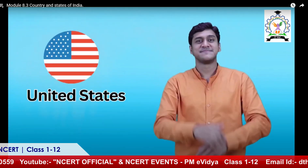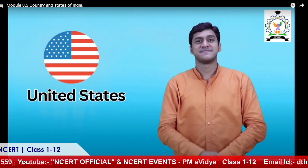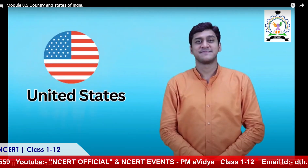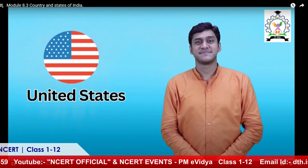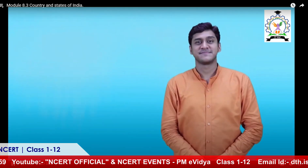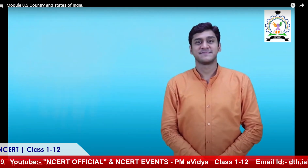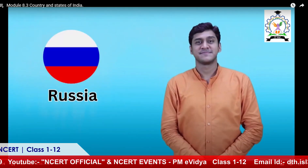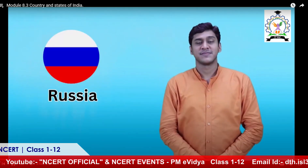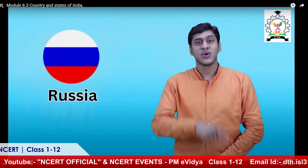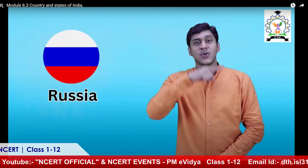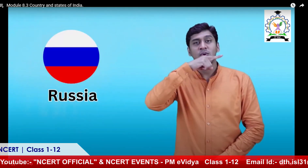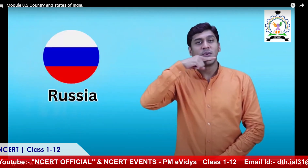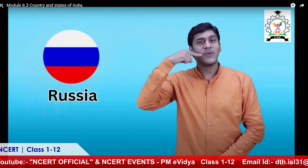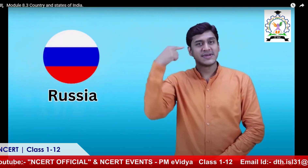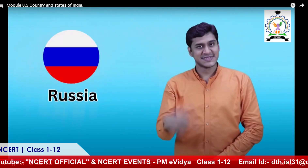अमेरिका,